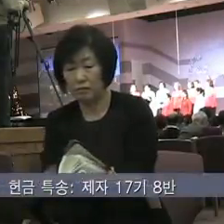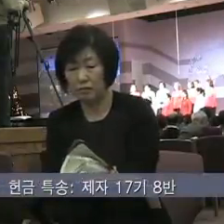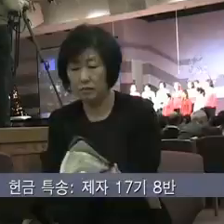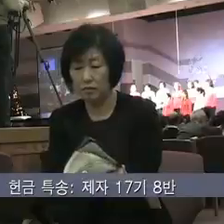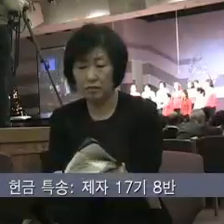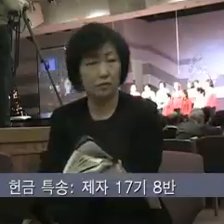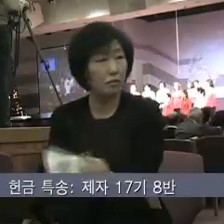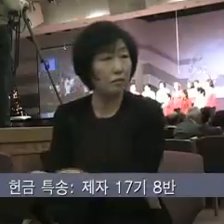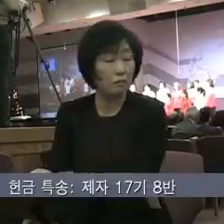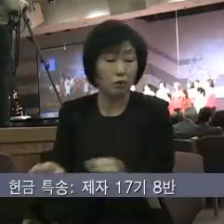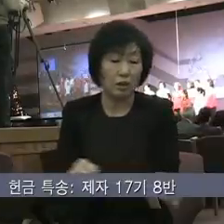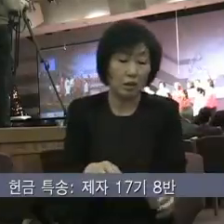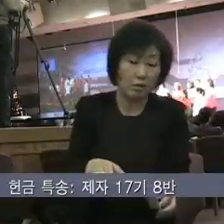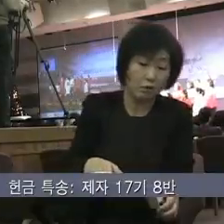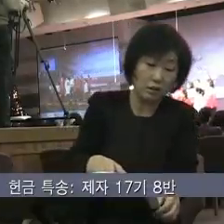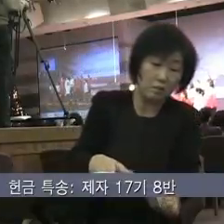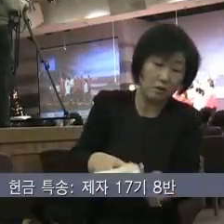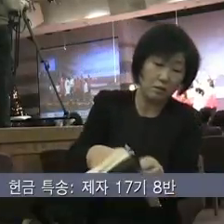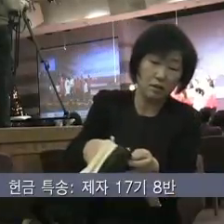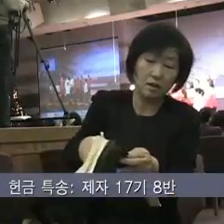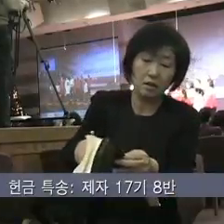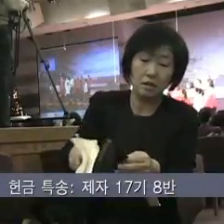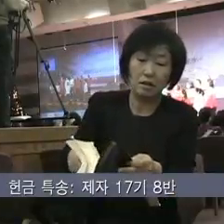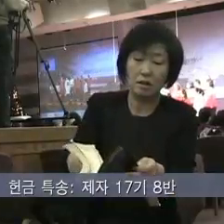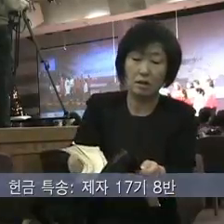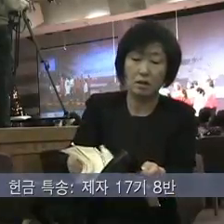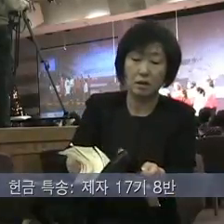소개해 주시겠습니다.